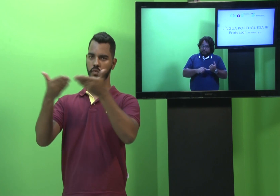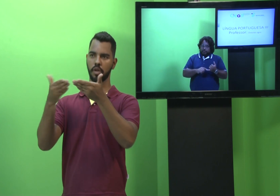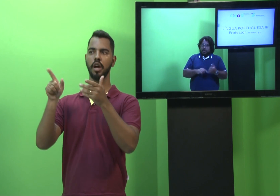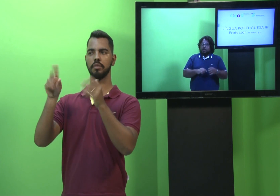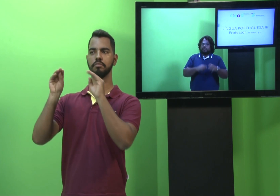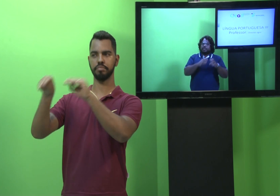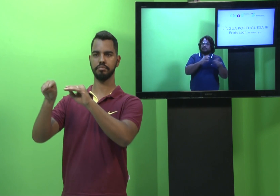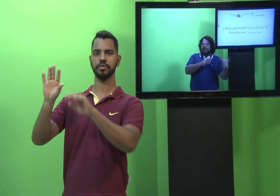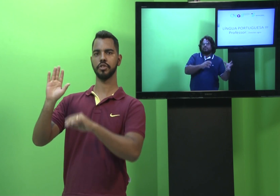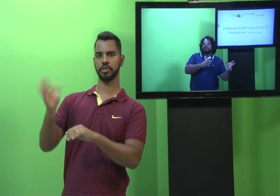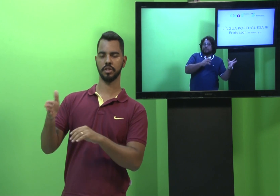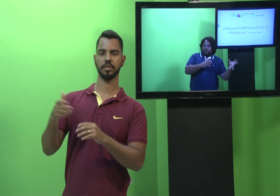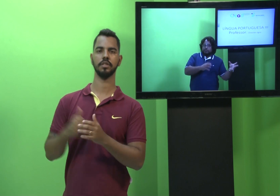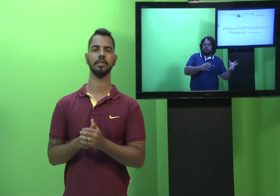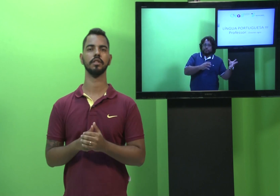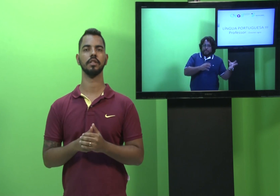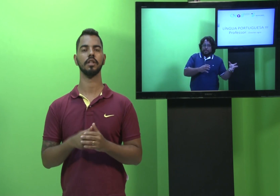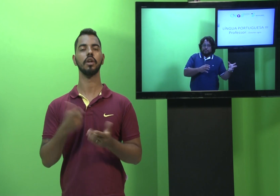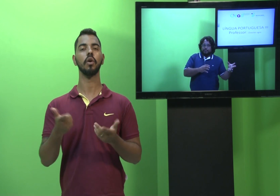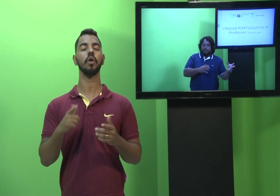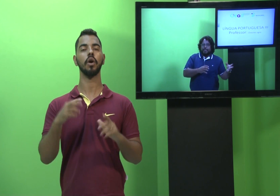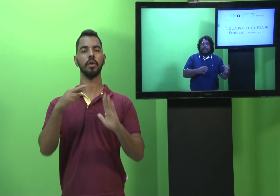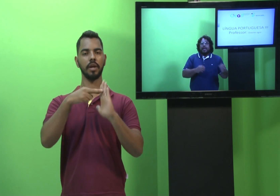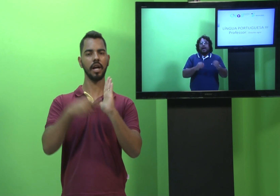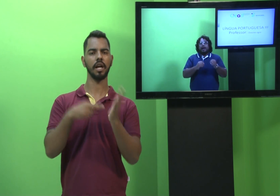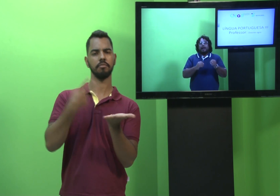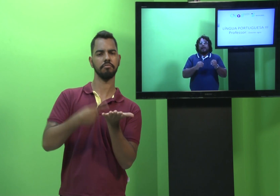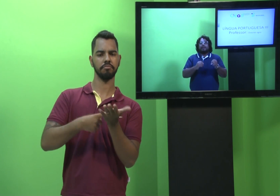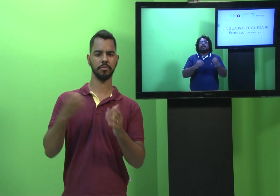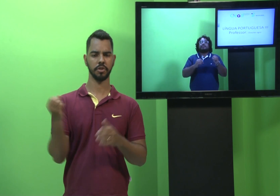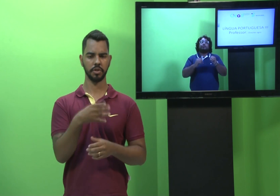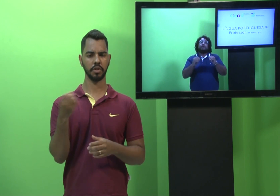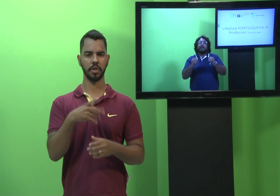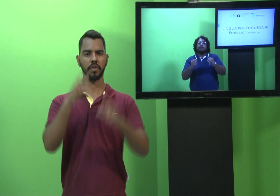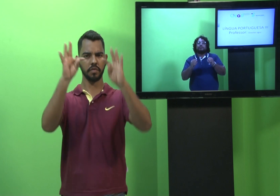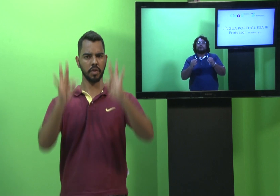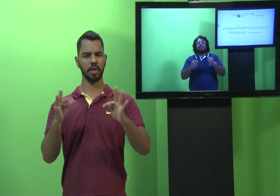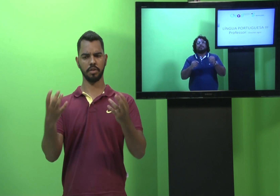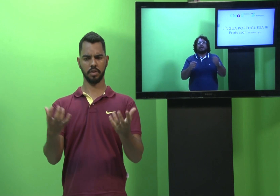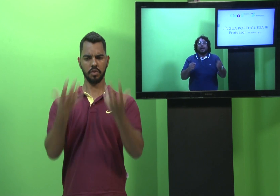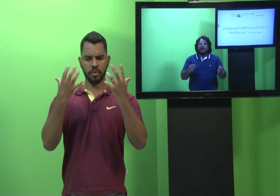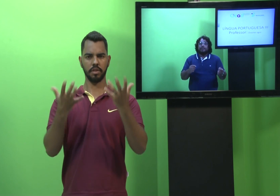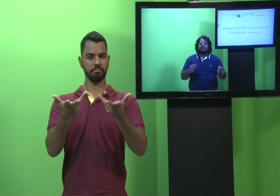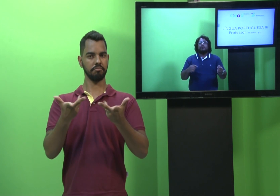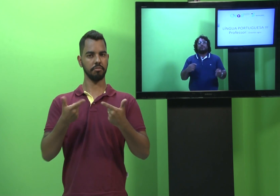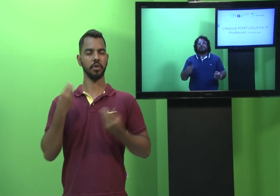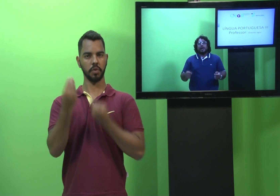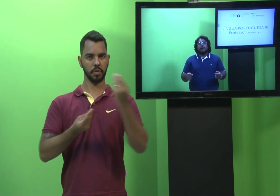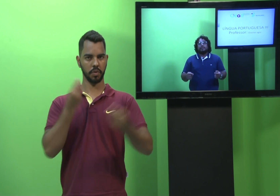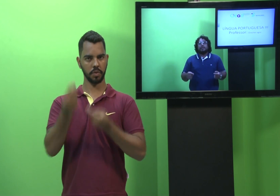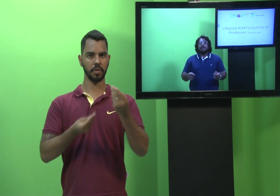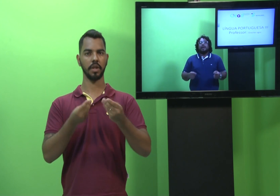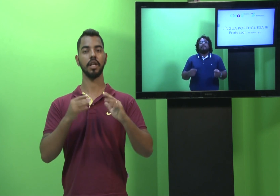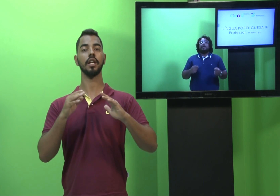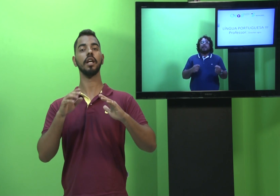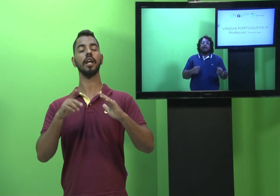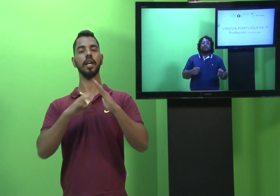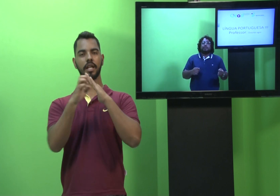ortográfico, os aspectos estéticos do texto, a redação de textos empresariais e oficiais, bilhete